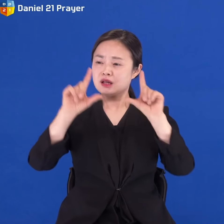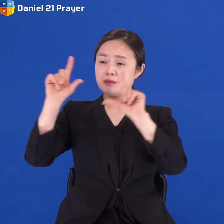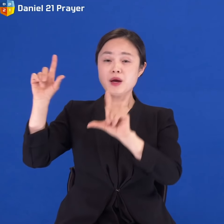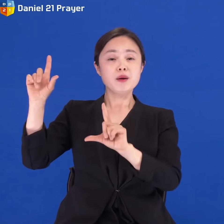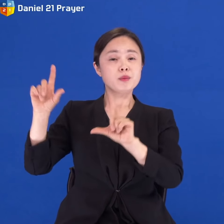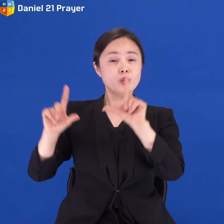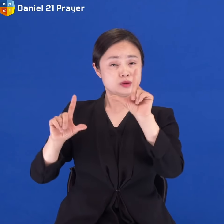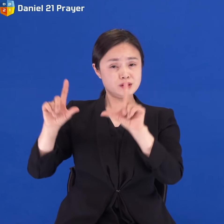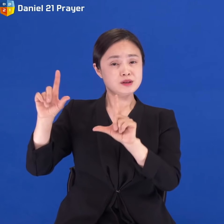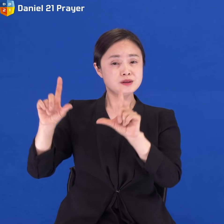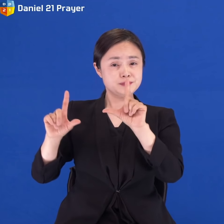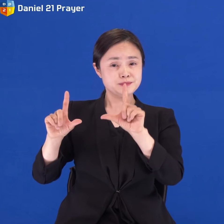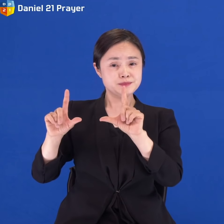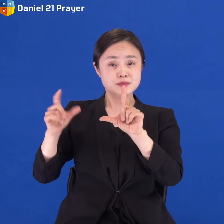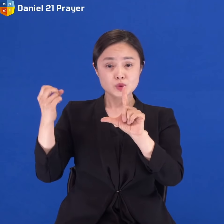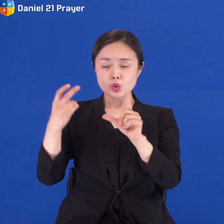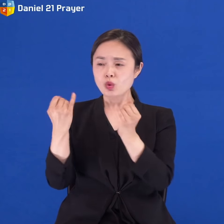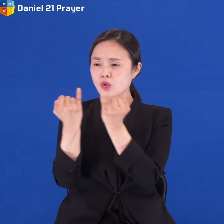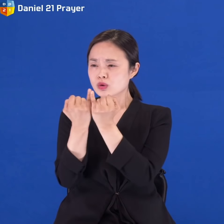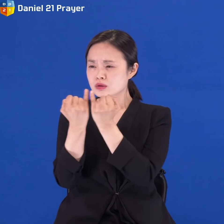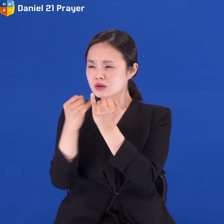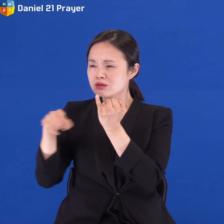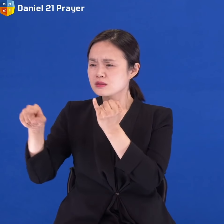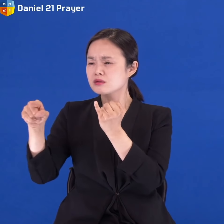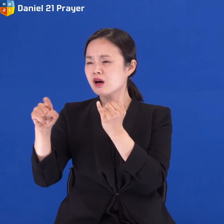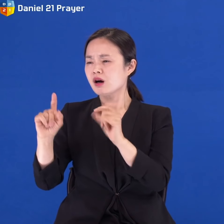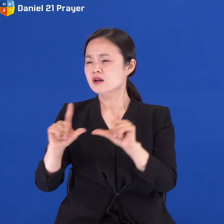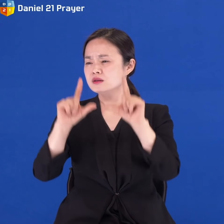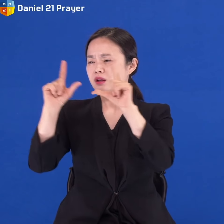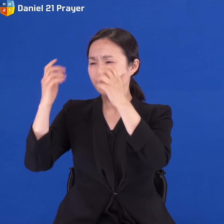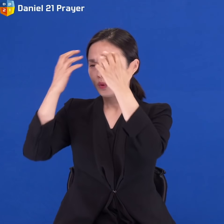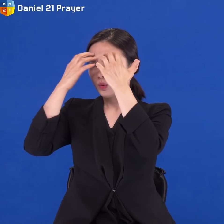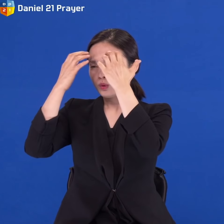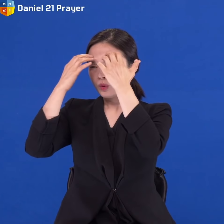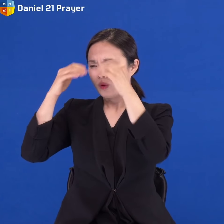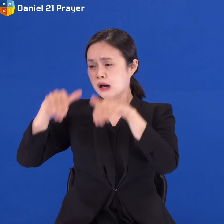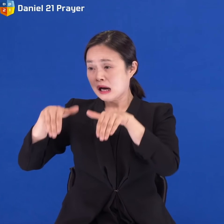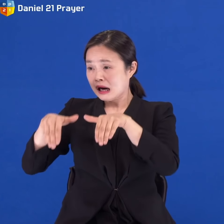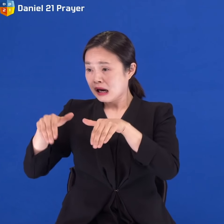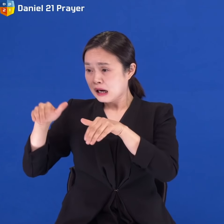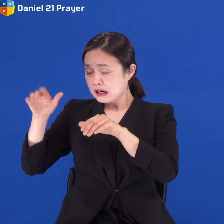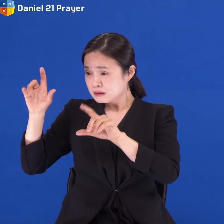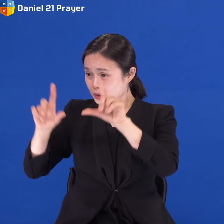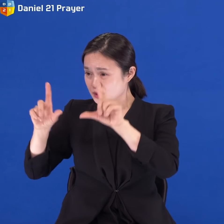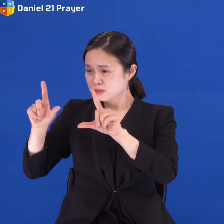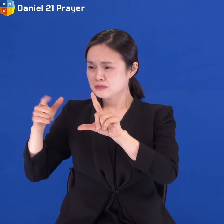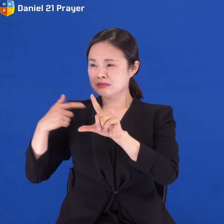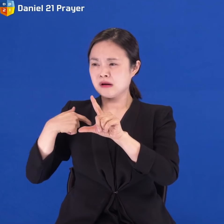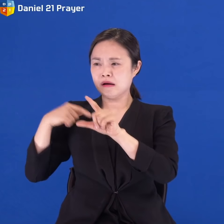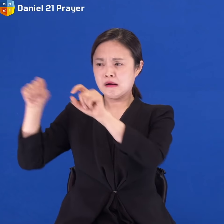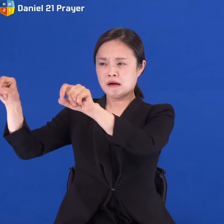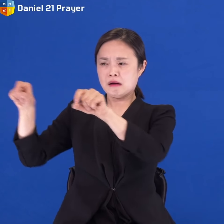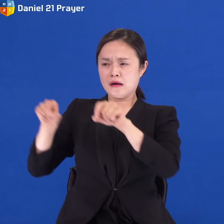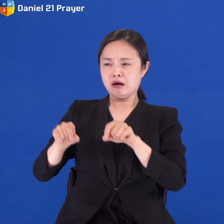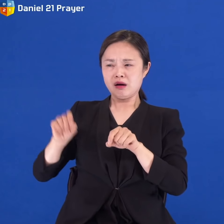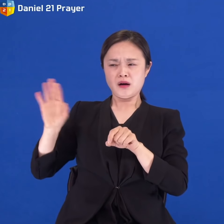아픈 여자들을 보며 저는 그런 여자의 삶을 살지 않으리라 결심하고